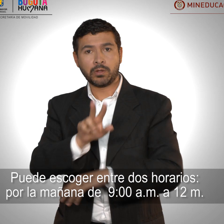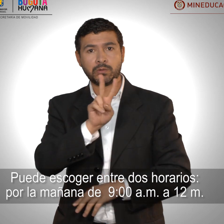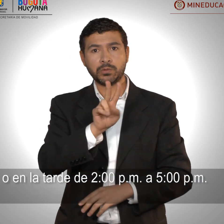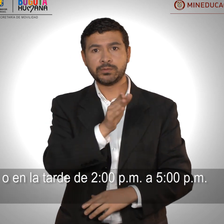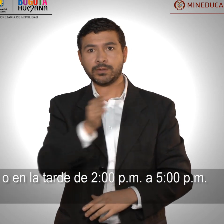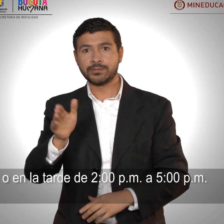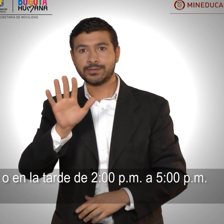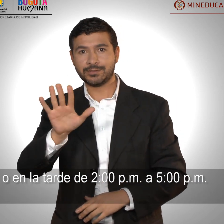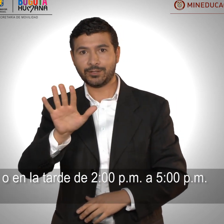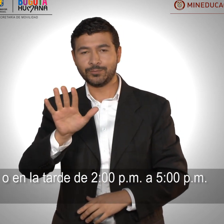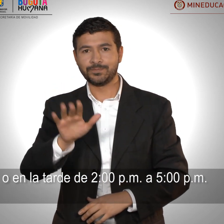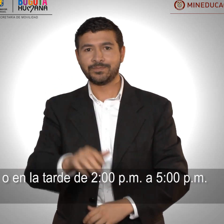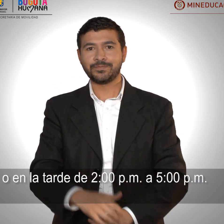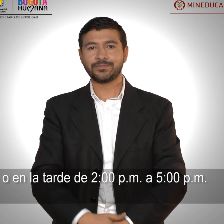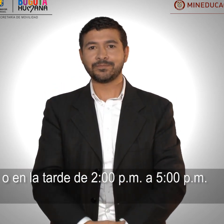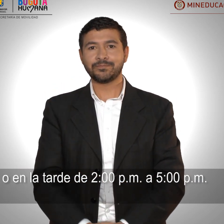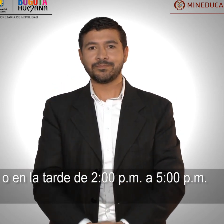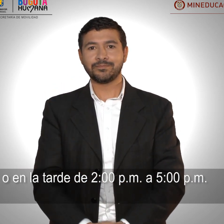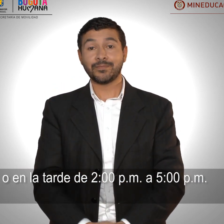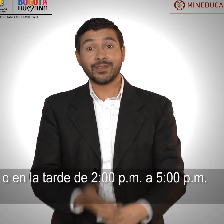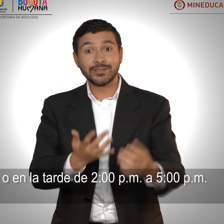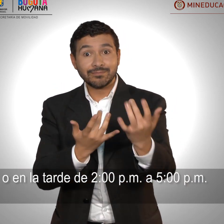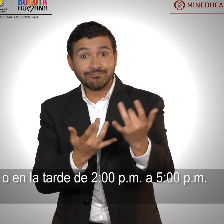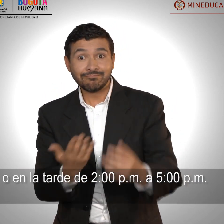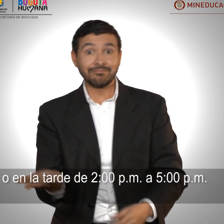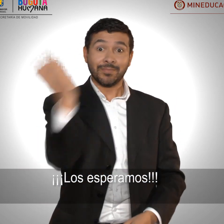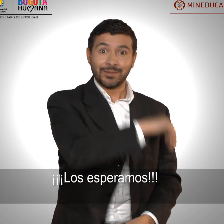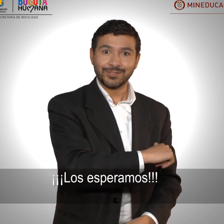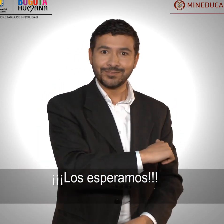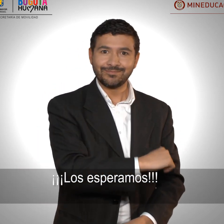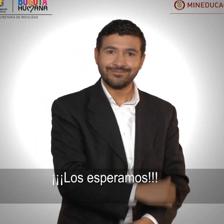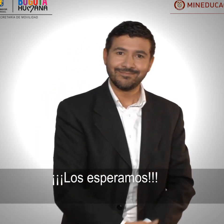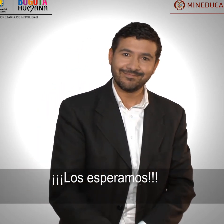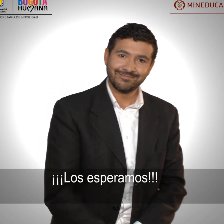o en la tarde de 2 a 5 de la tarde. Los esperamos.